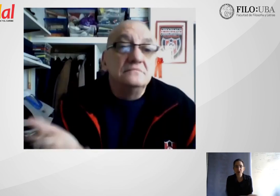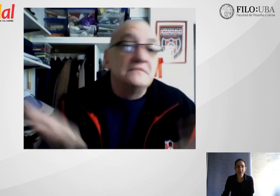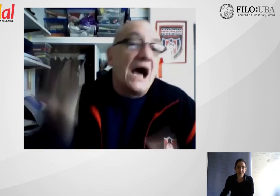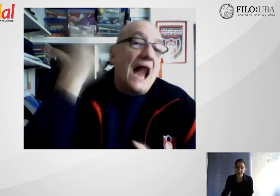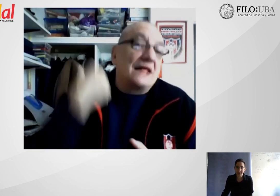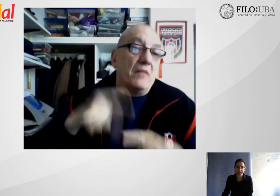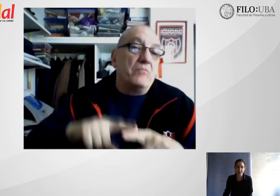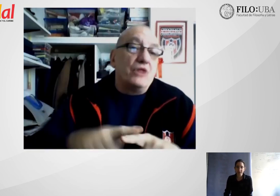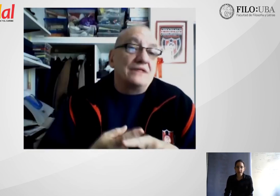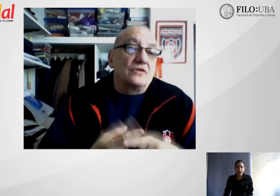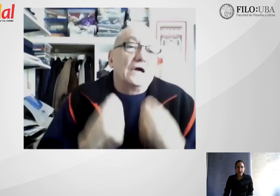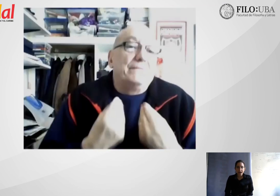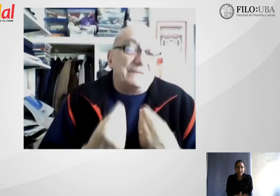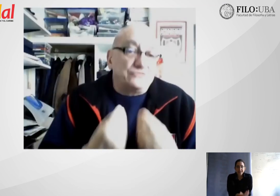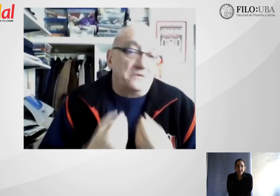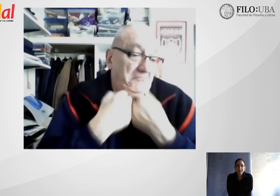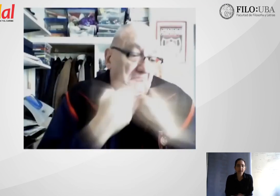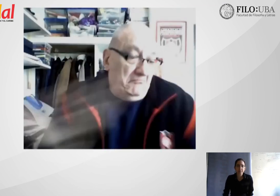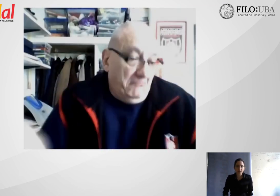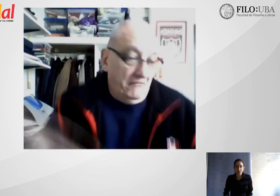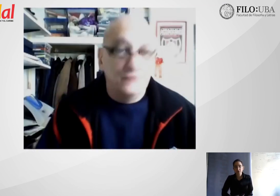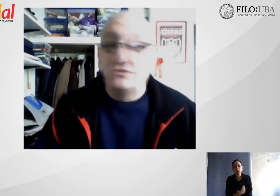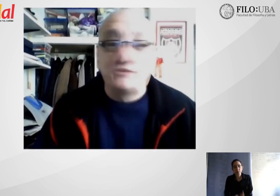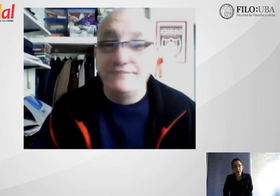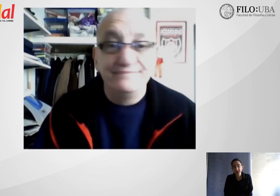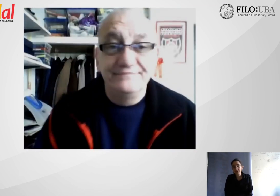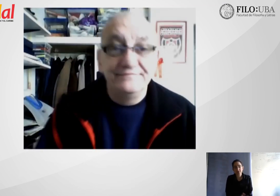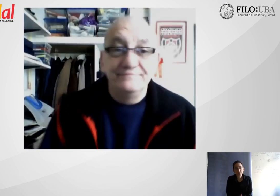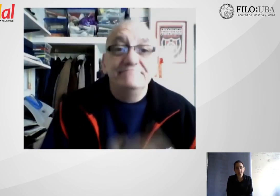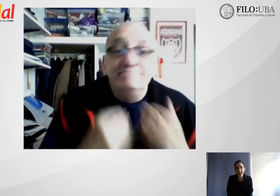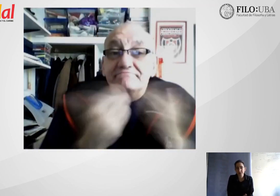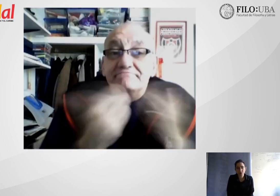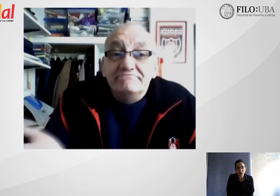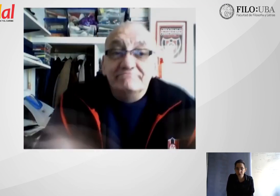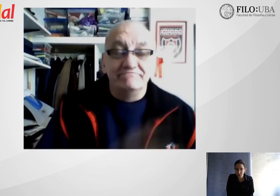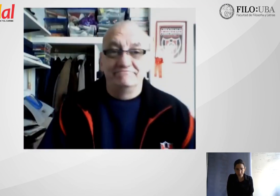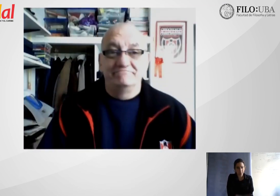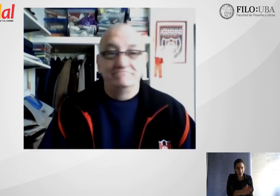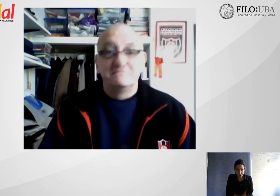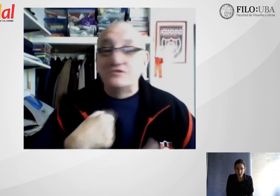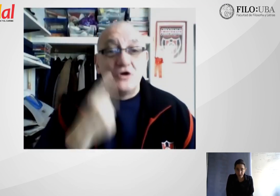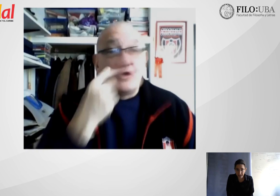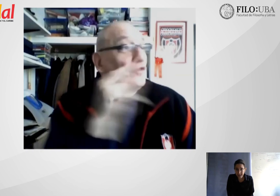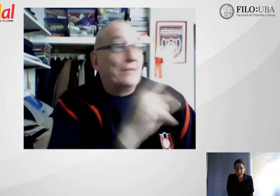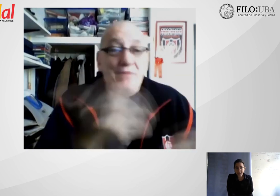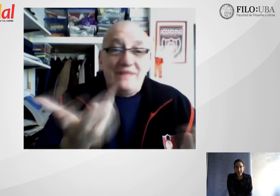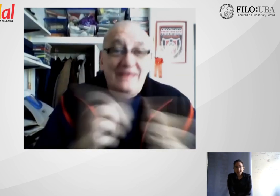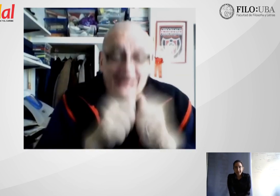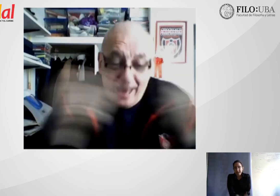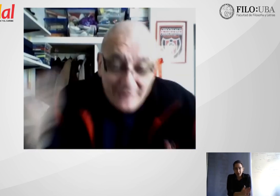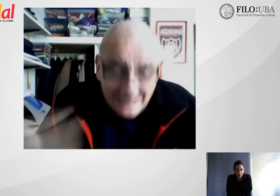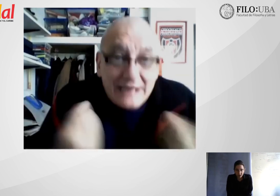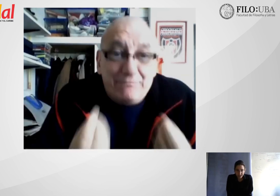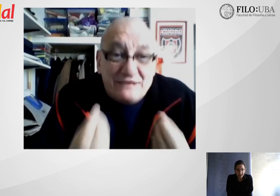está totalmente frenado. Antes había, ¿qué pasó? Son cambios políticos. Sinceramente no es algo que yo conozco, pero sí es verdad